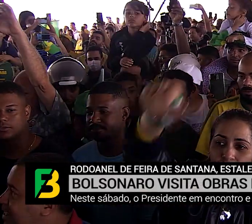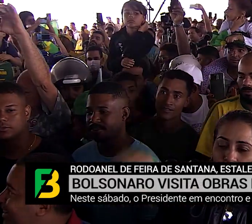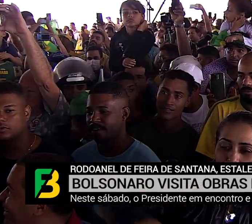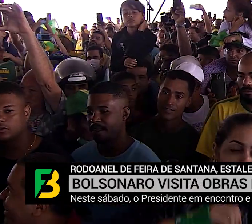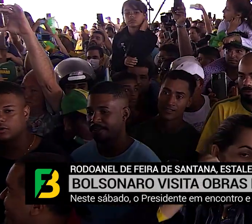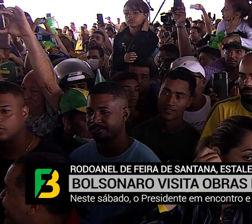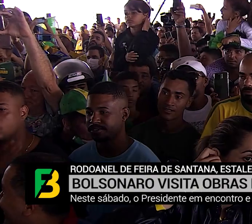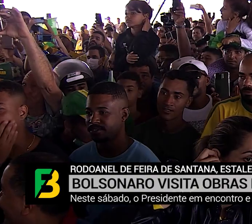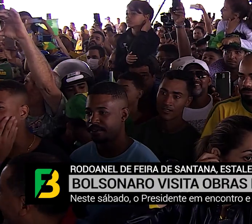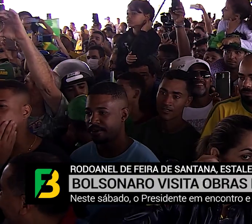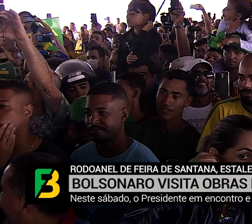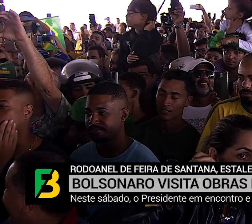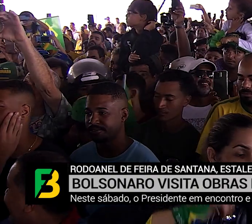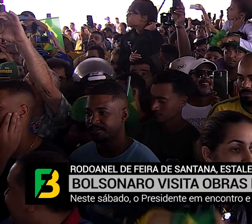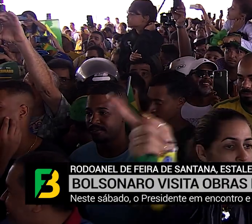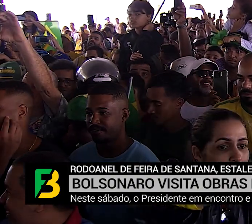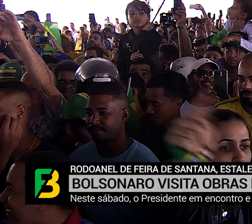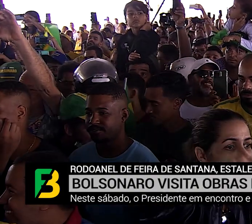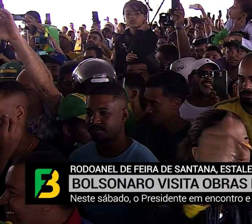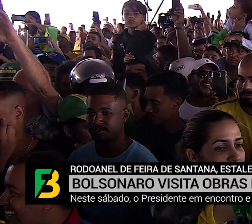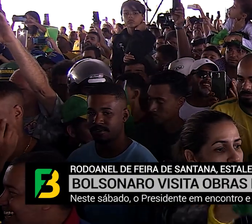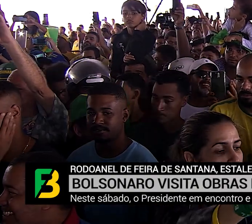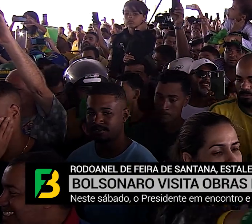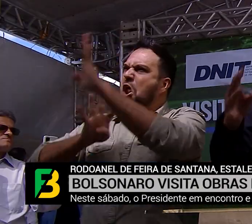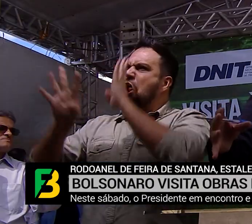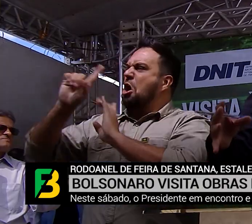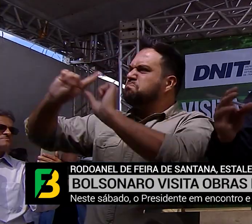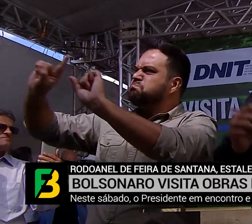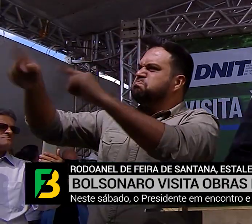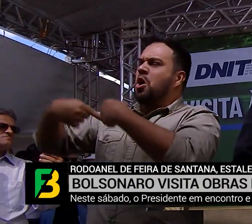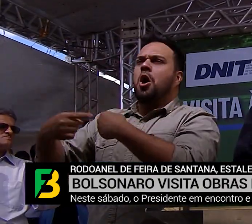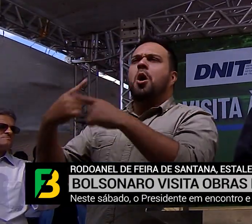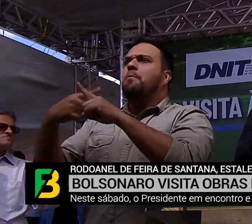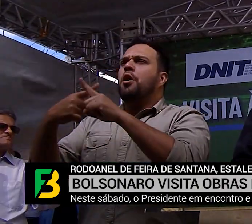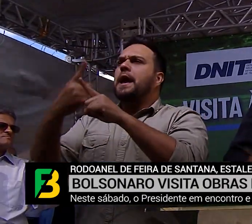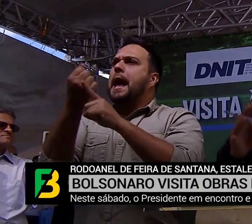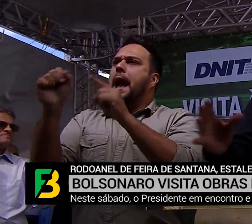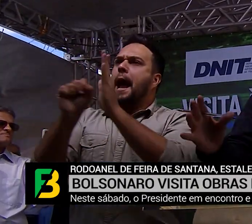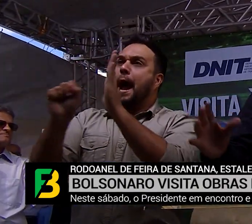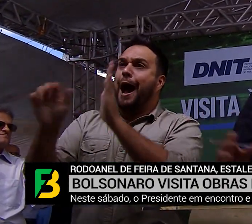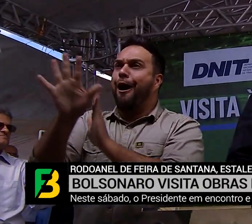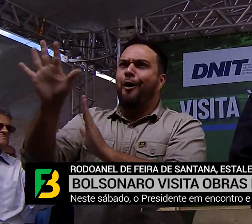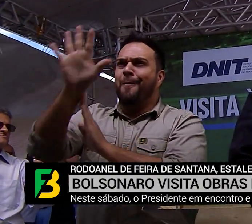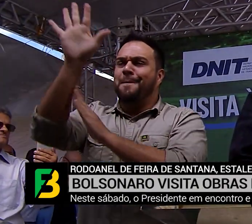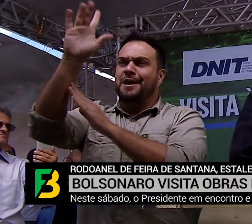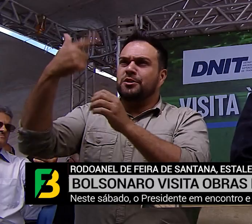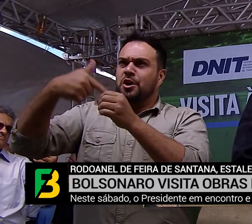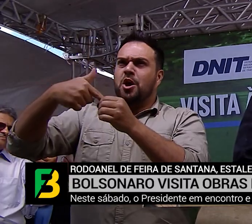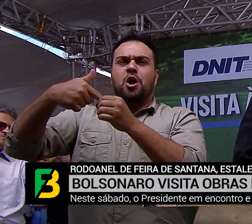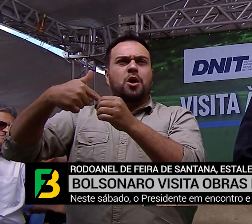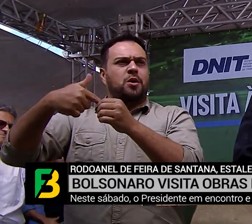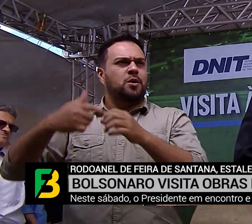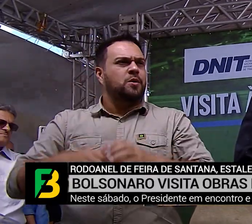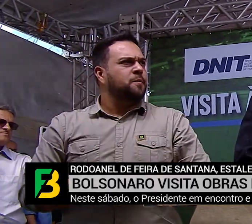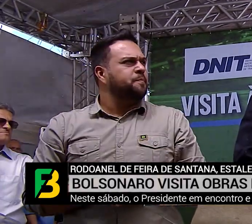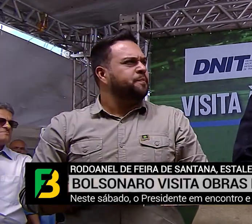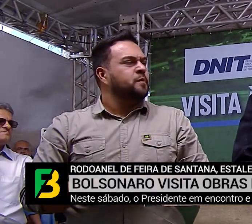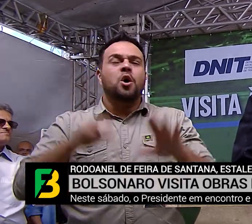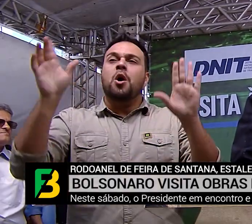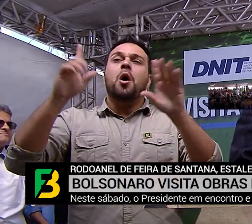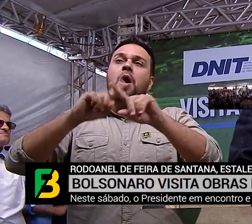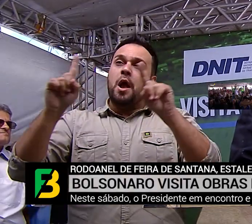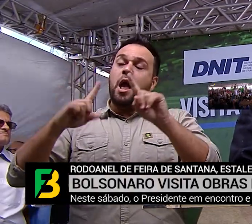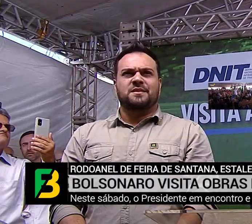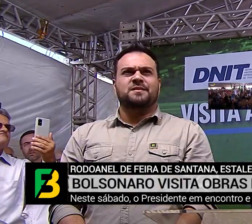Há pouco me culpavam pelo aumento. Quando baixam, muitos se calam. É um